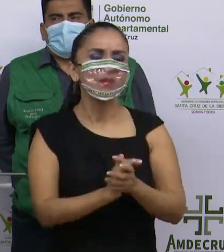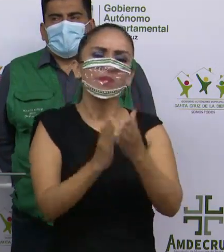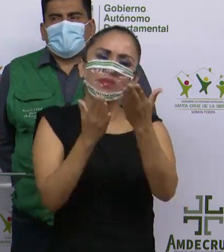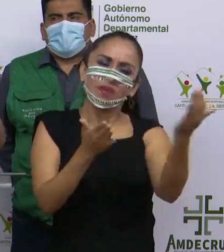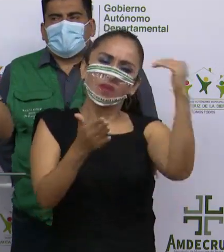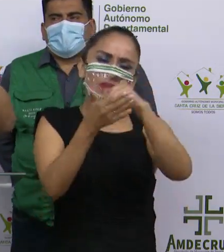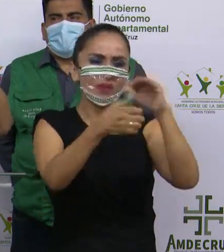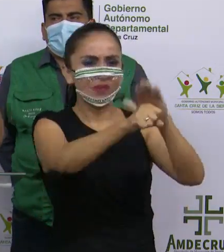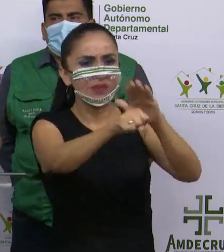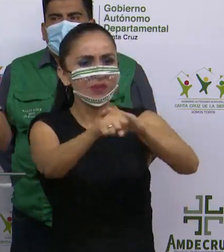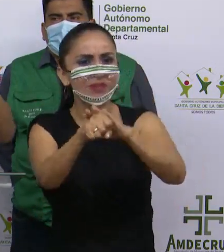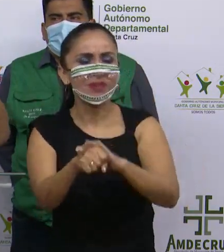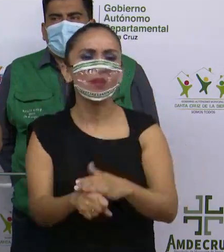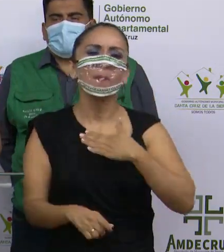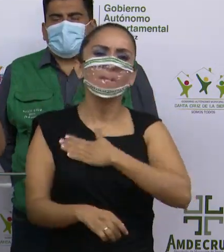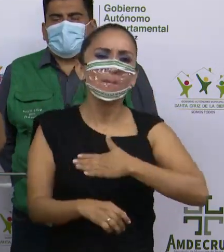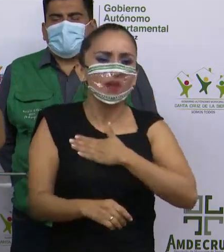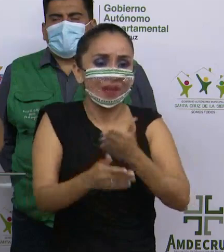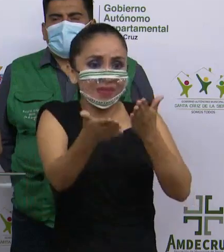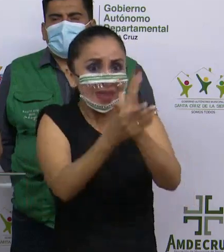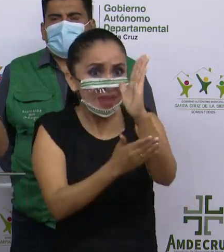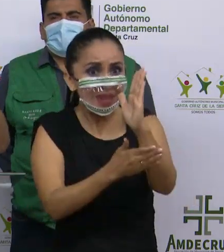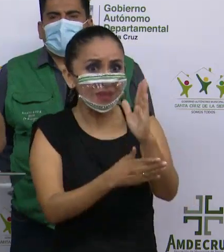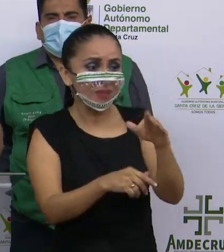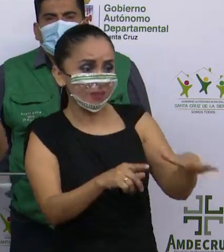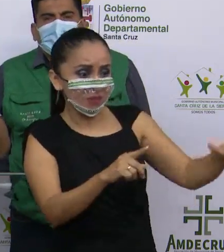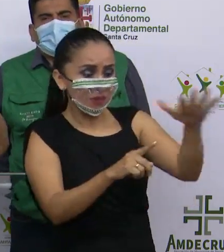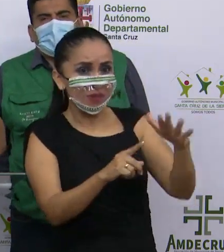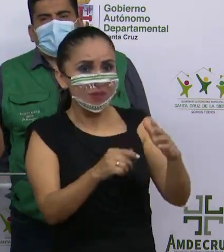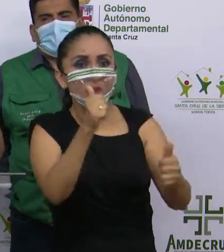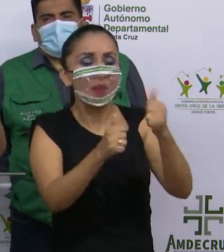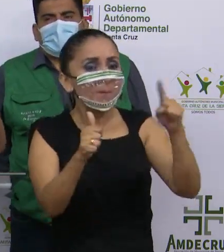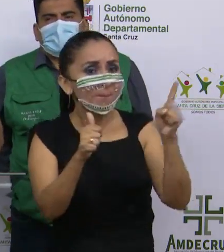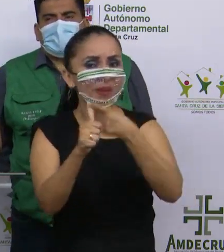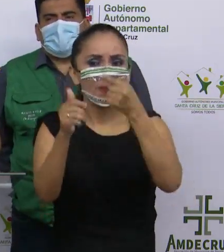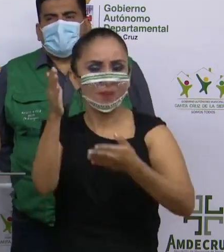Volvamos a insistir, ningún derecho está por encima de los derechos de la vida y de la salud.